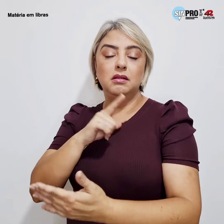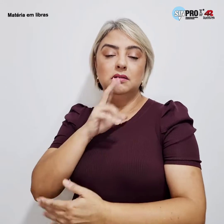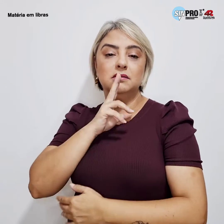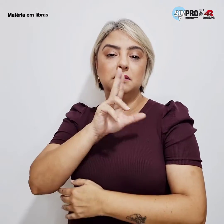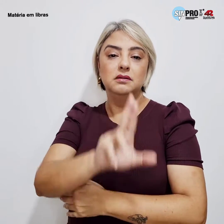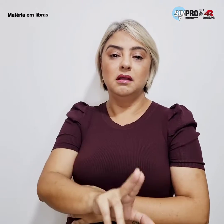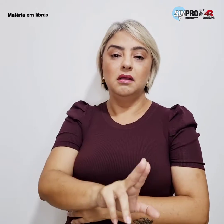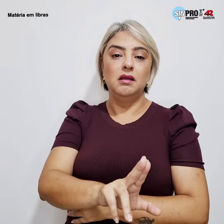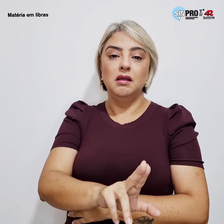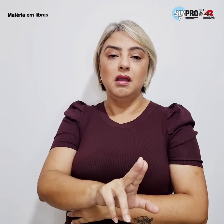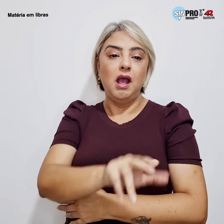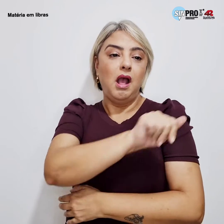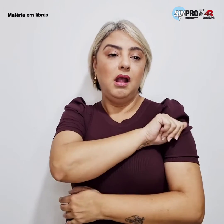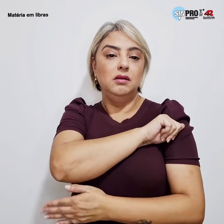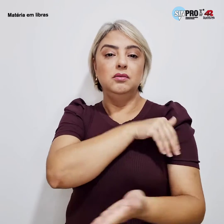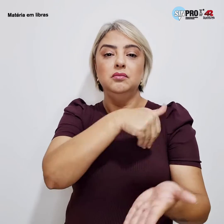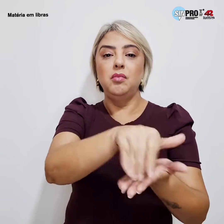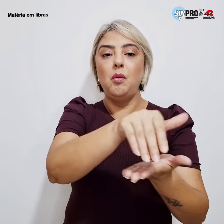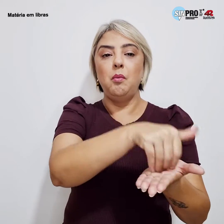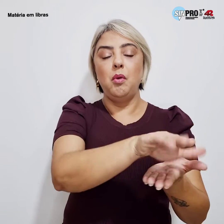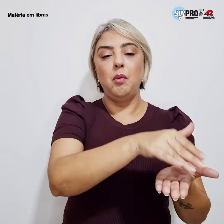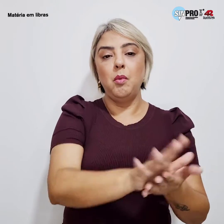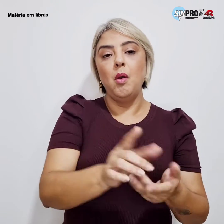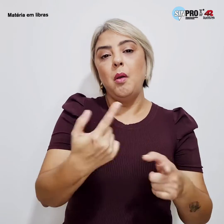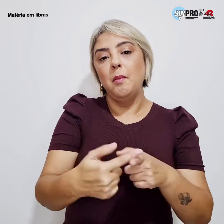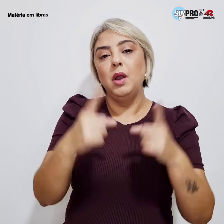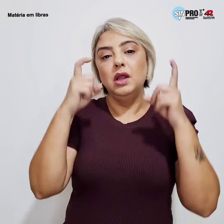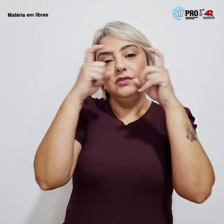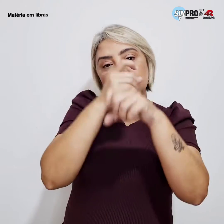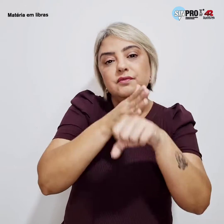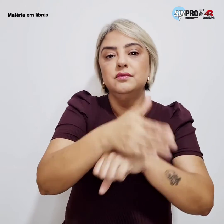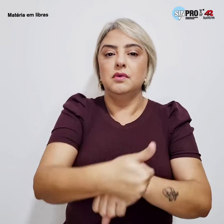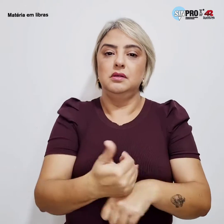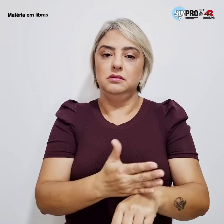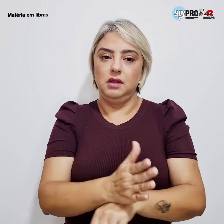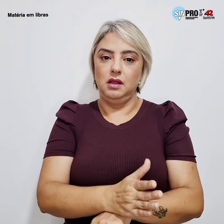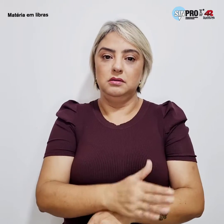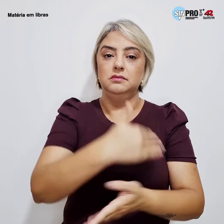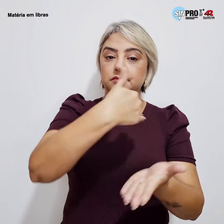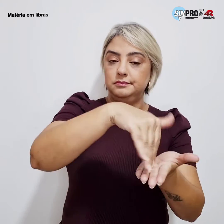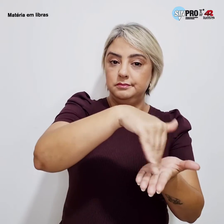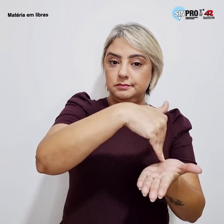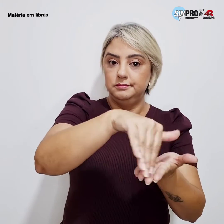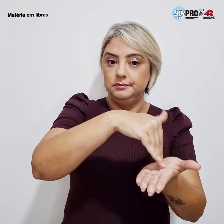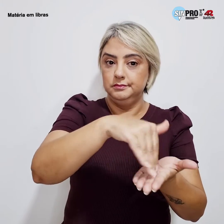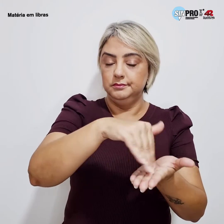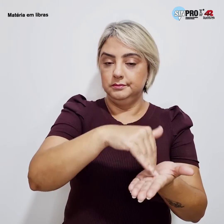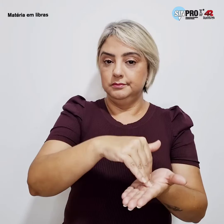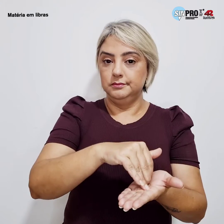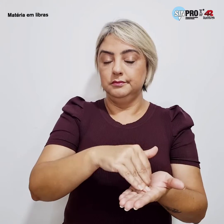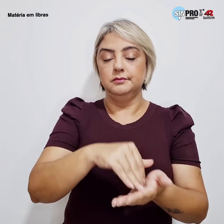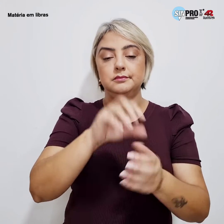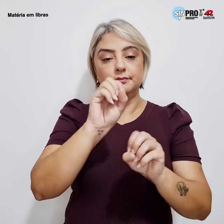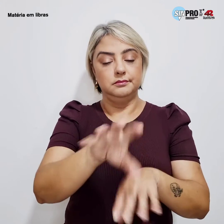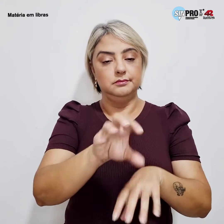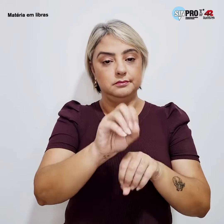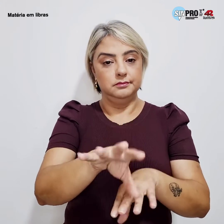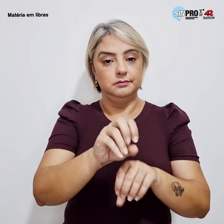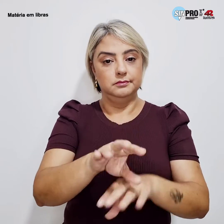baixa adesão por dificultar o acesso. A Secretaria de Estado e Educação do Distrito